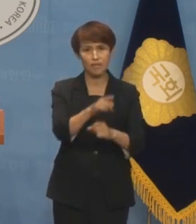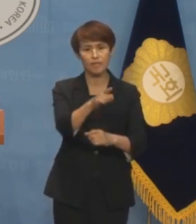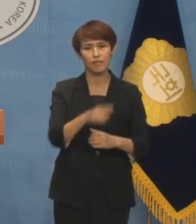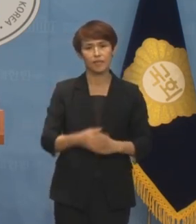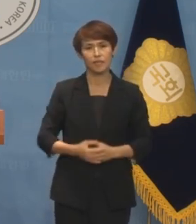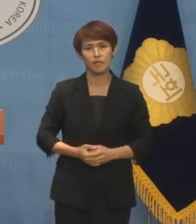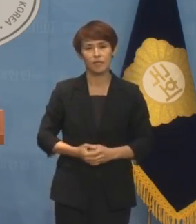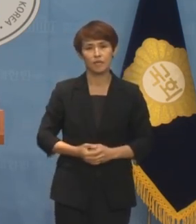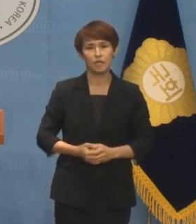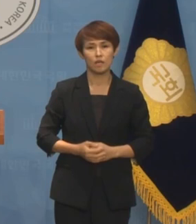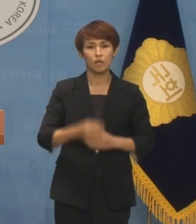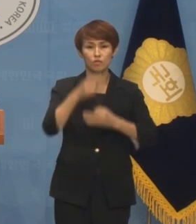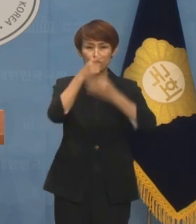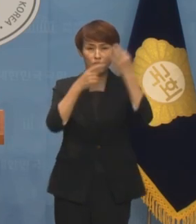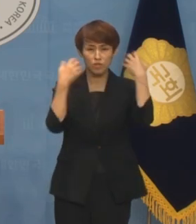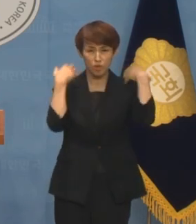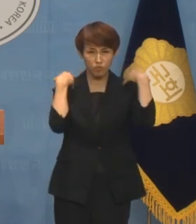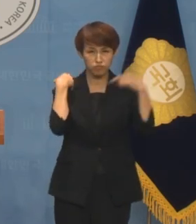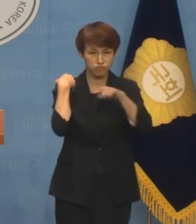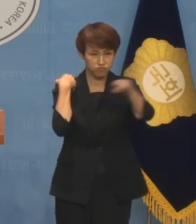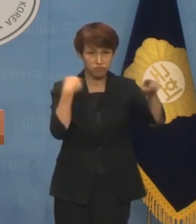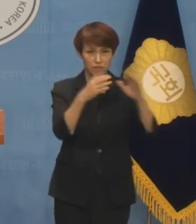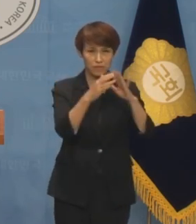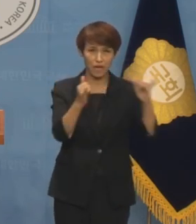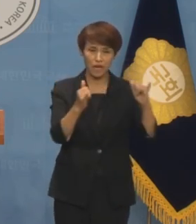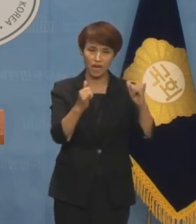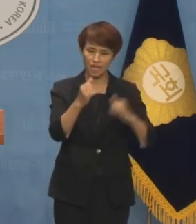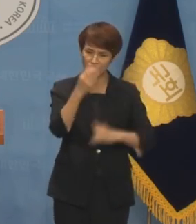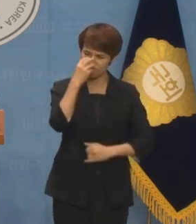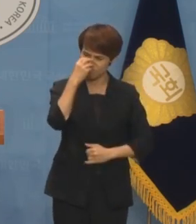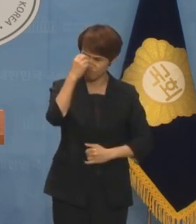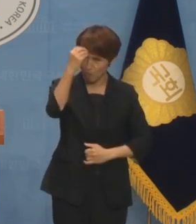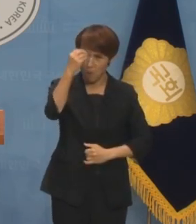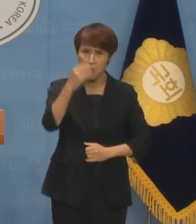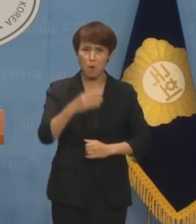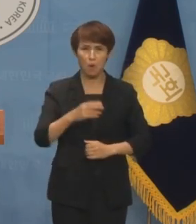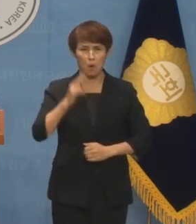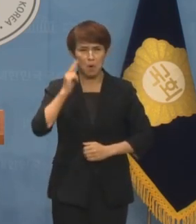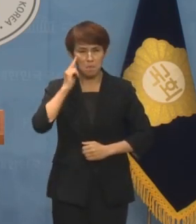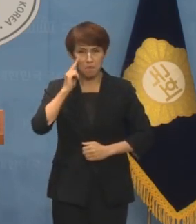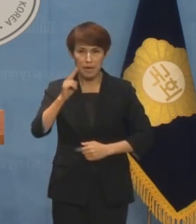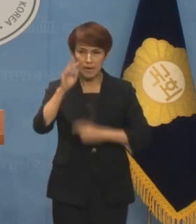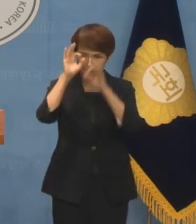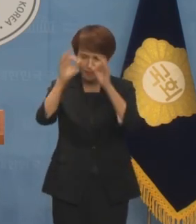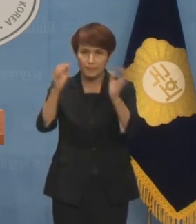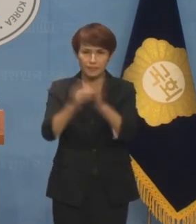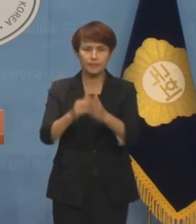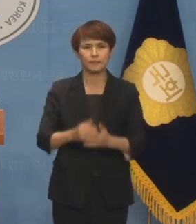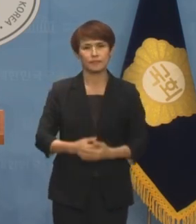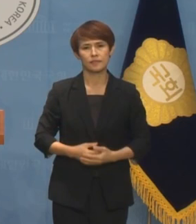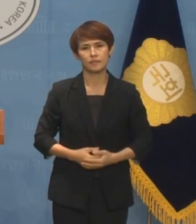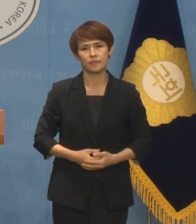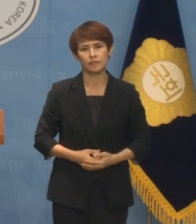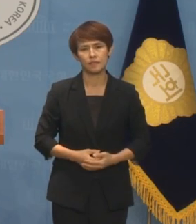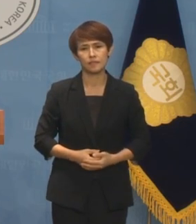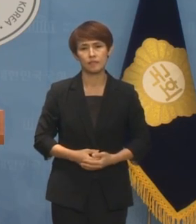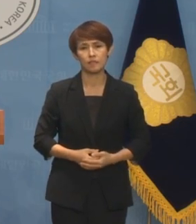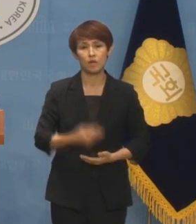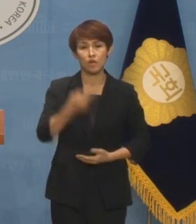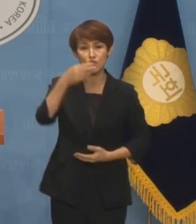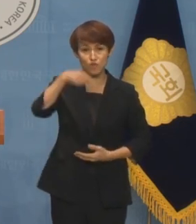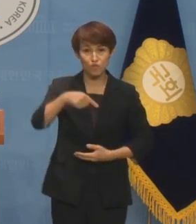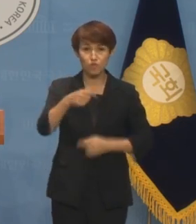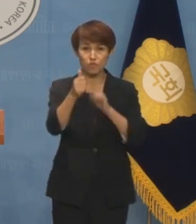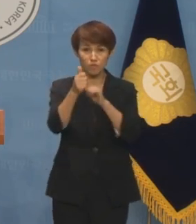윤석 정부 인사들의 오만과 아나 무인이 어느 정도 수준인지 똑똑히 보여줍니다 류원장